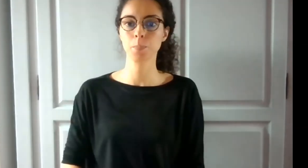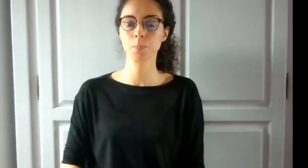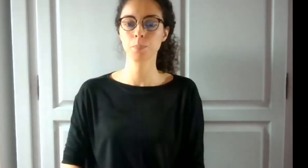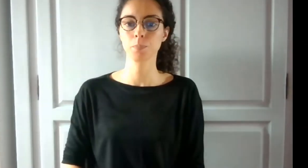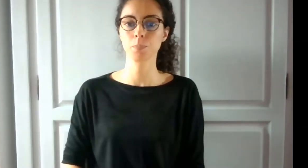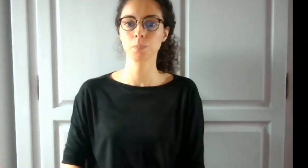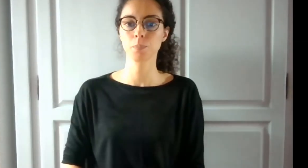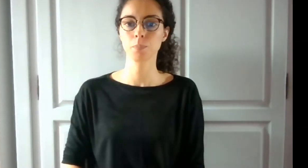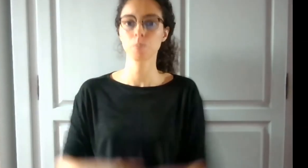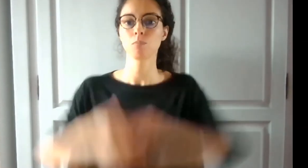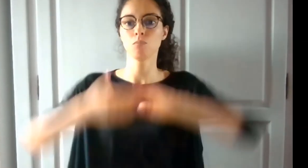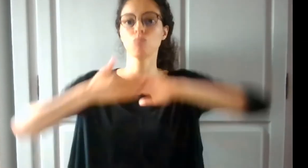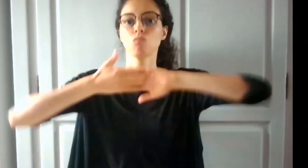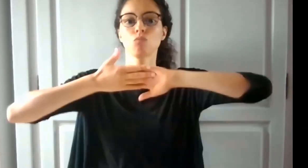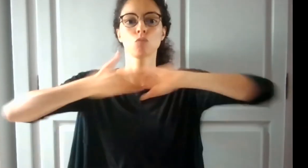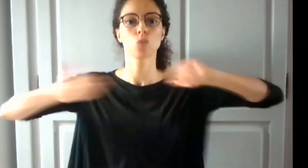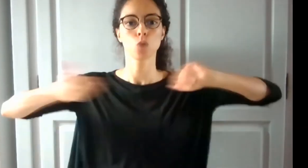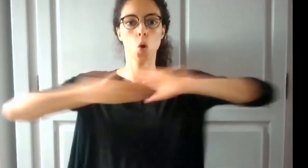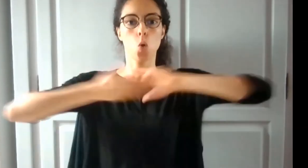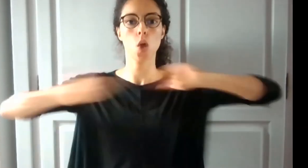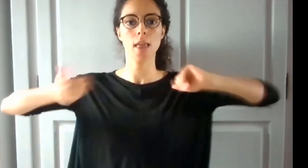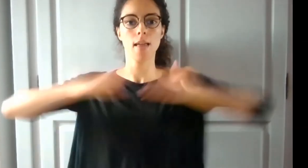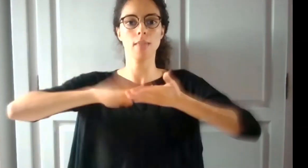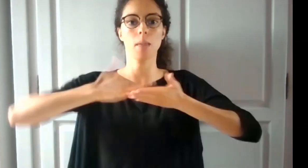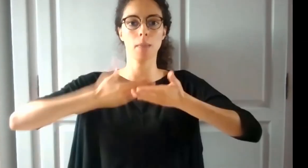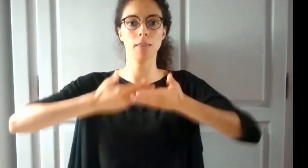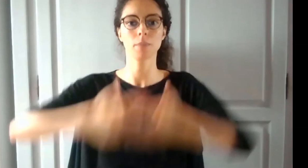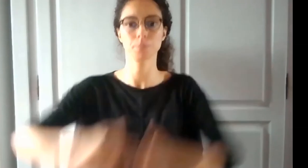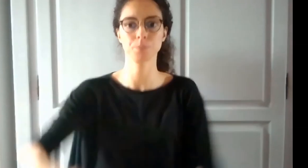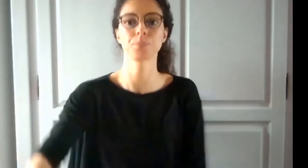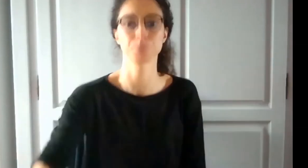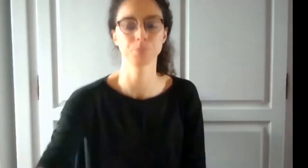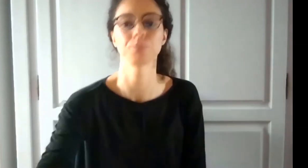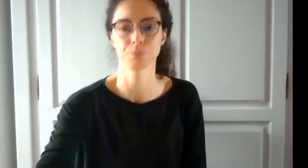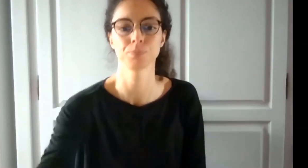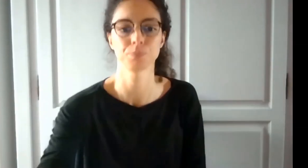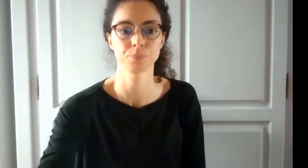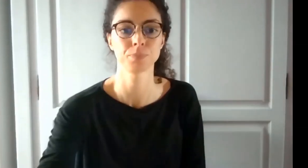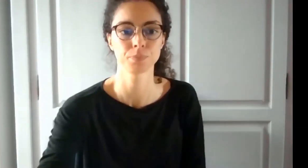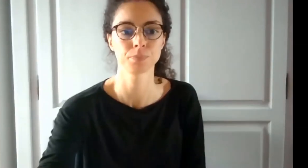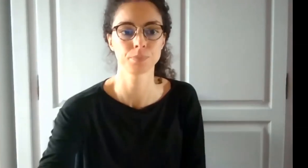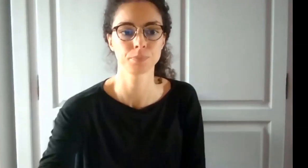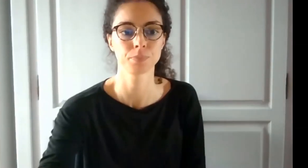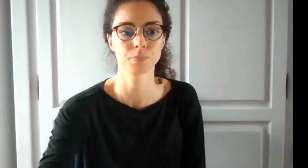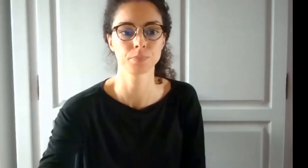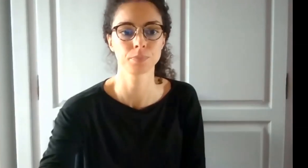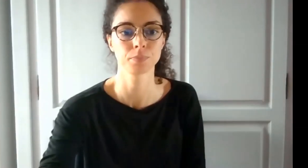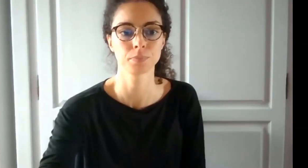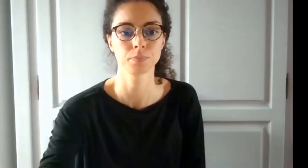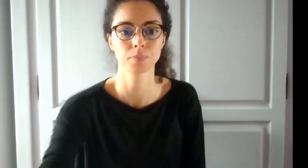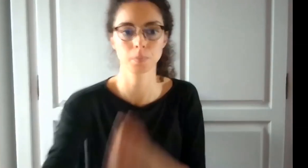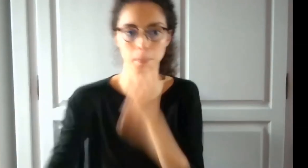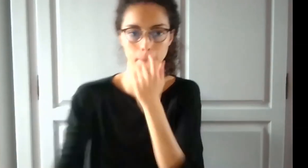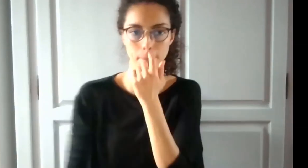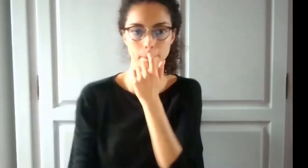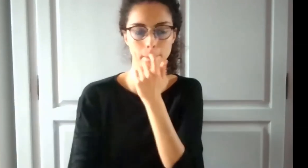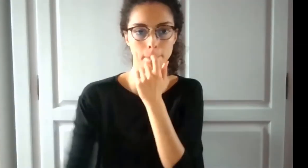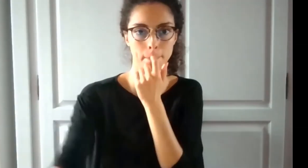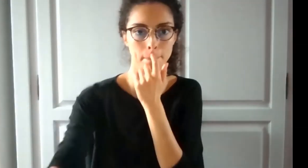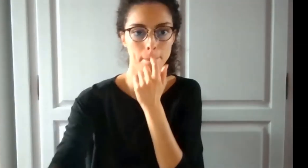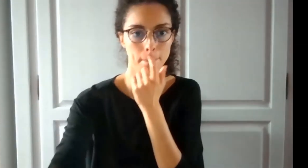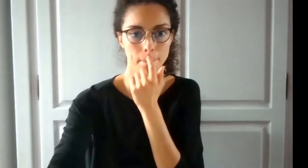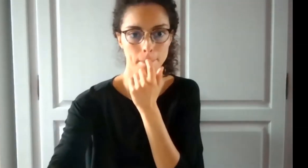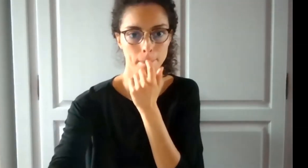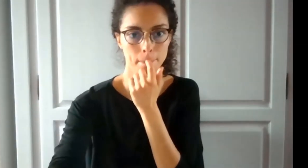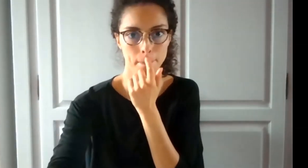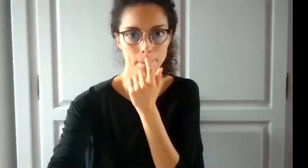Vous m'entendez ? Oui, parfaitement. Bien, bonjour à toutes et à tous. Donc, Christine Saventré, UNSA, pour ceux que je ne connais